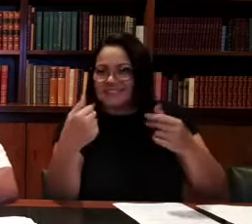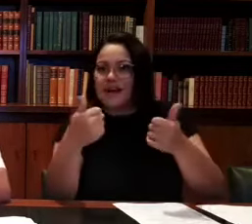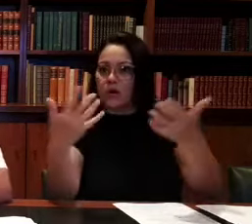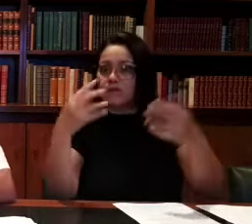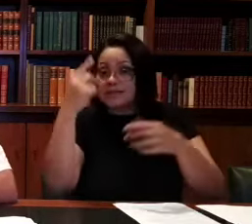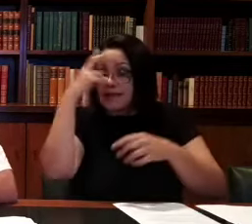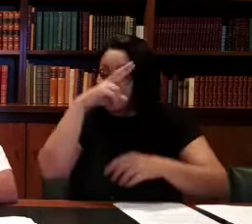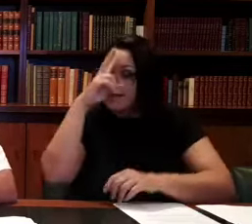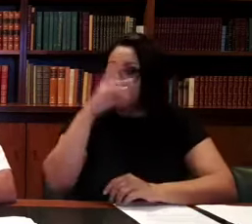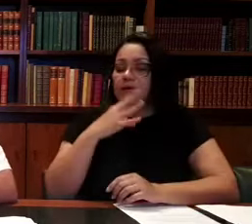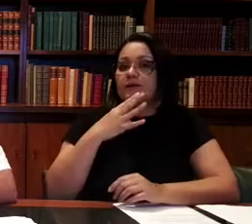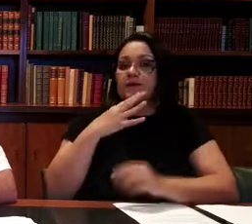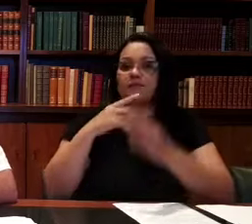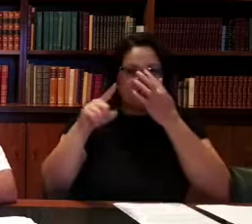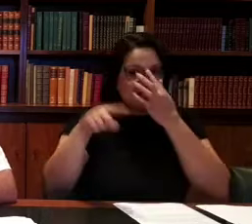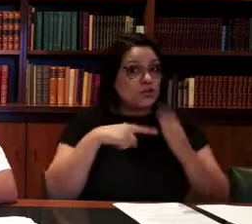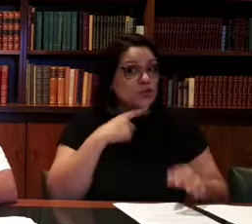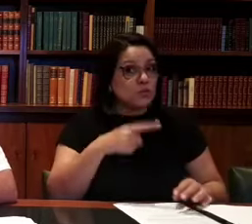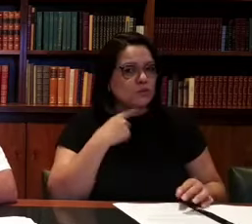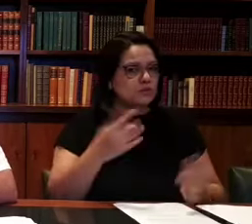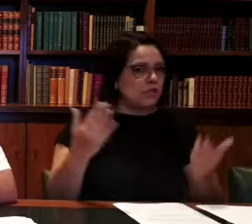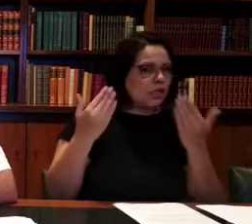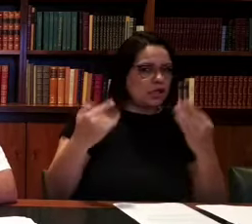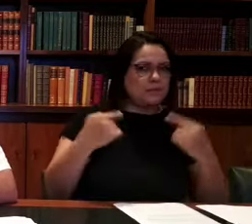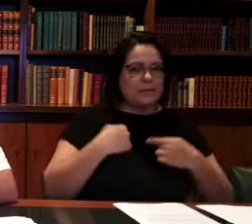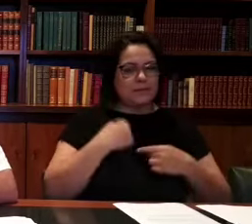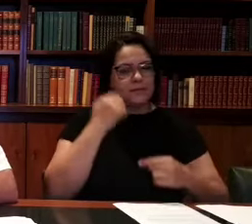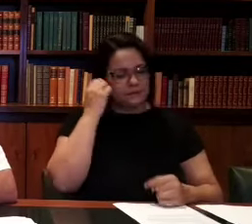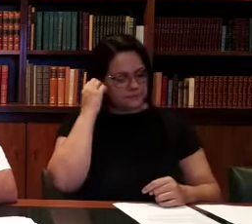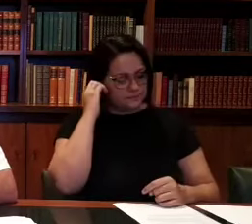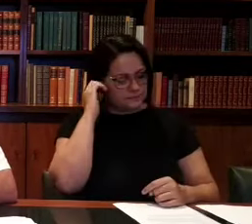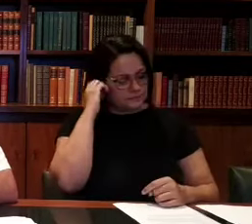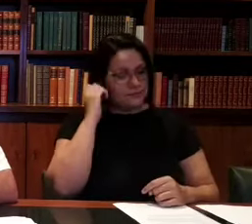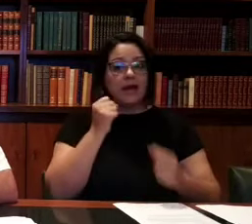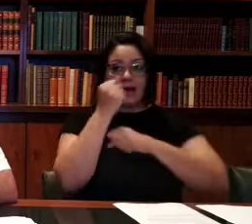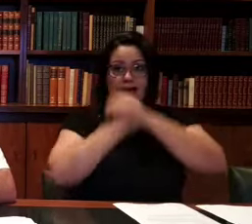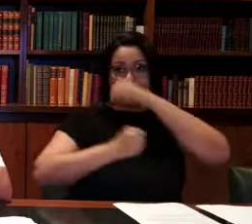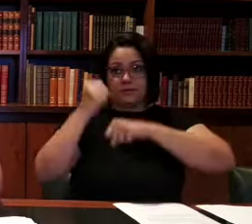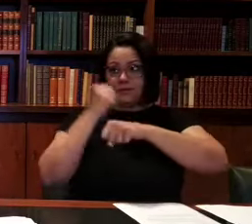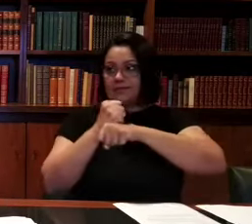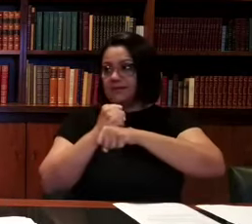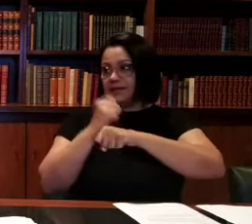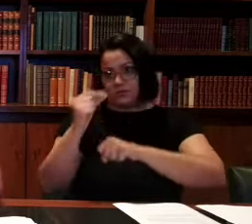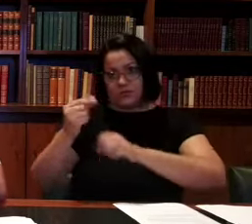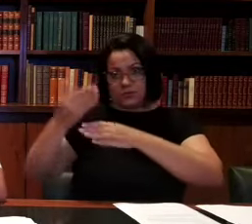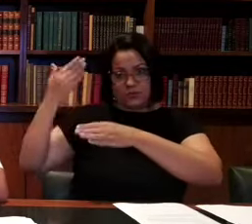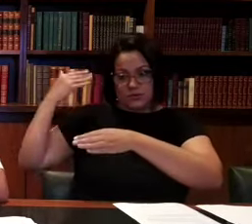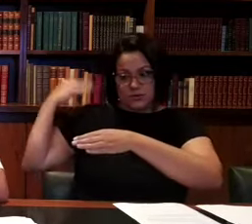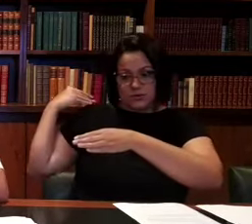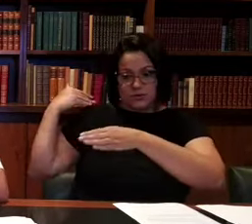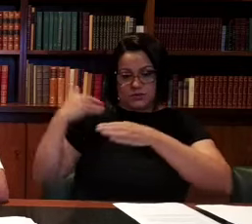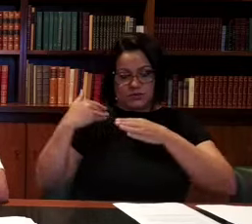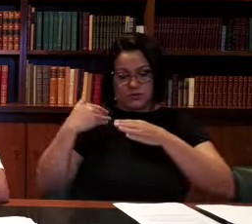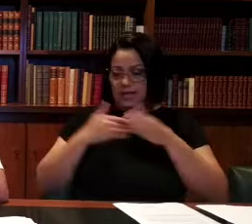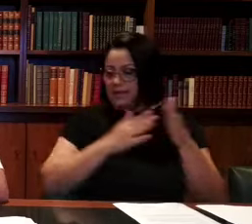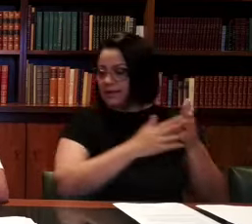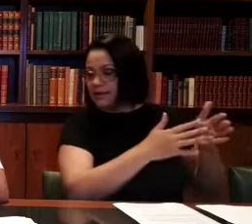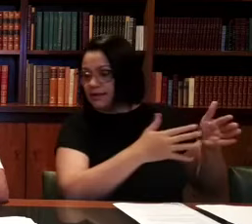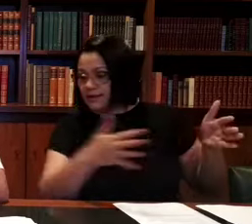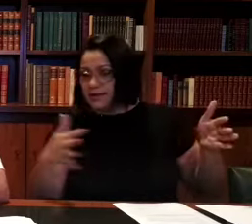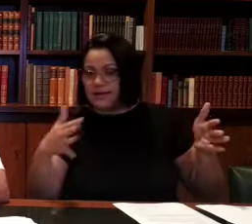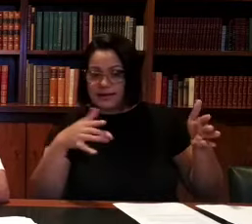que é a dúvida de mim ainda presta só e o ano passado todo até mais ou menos